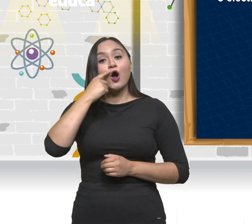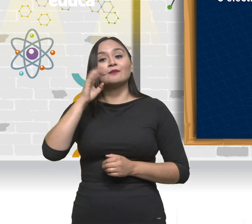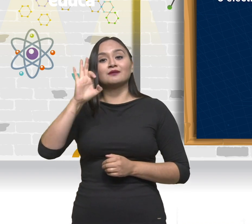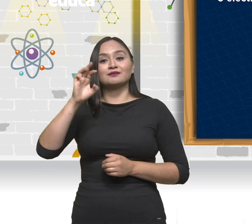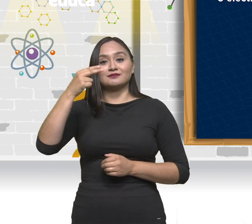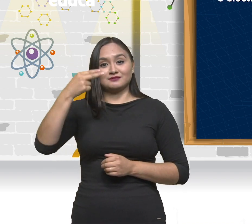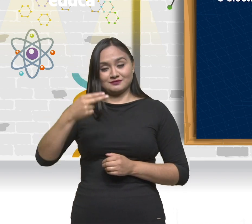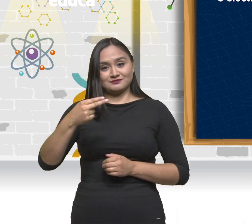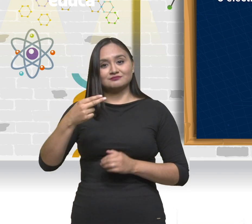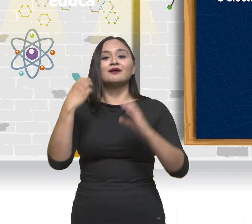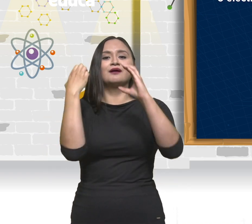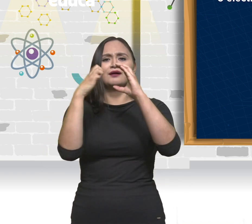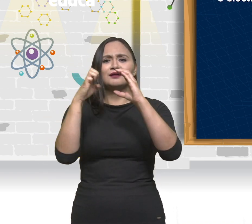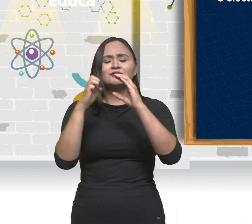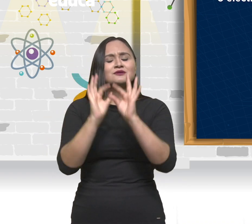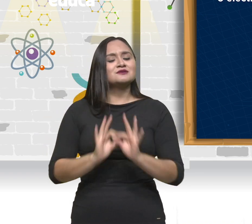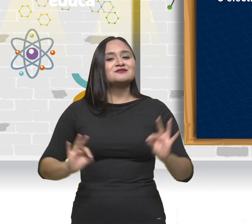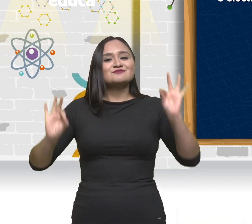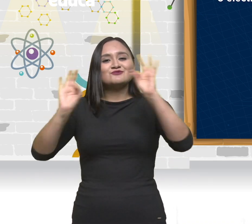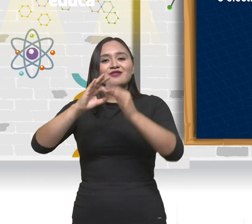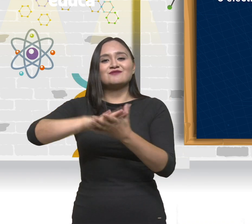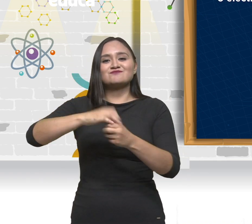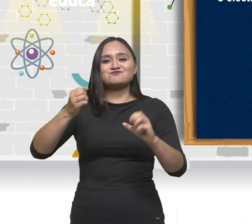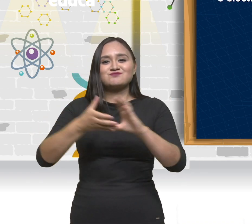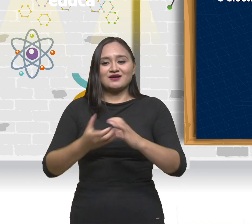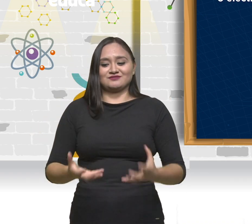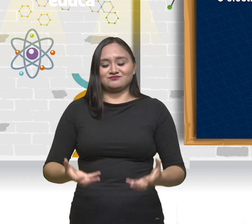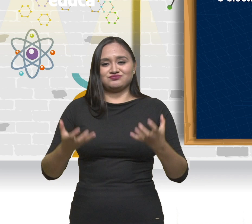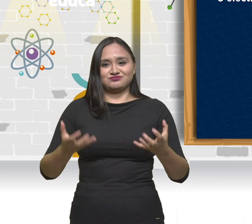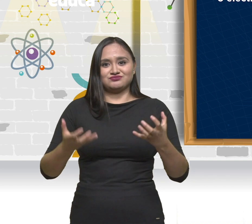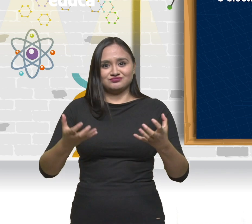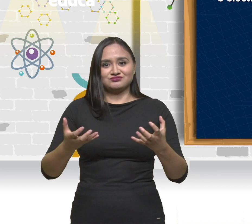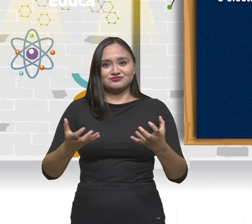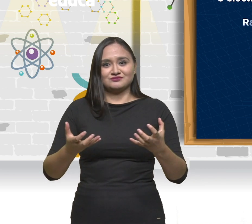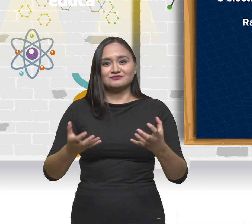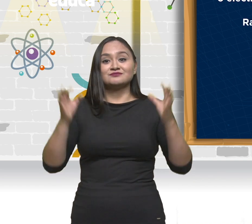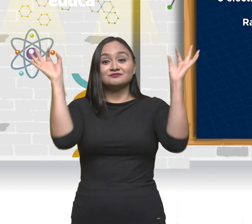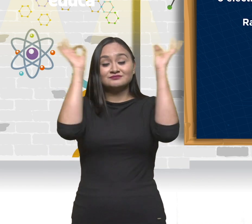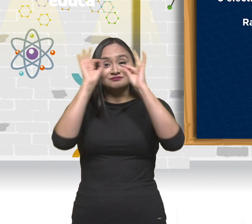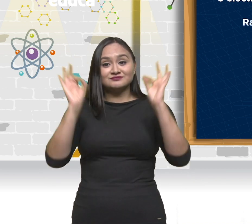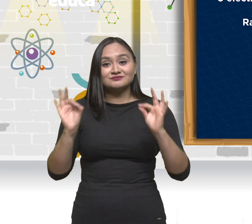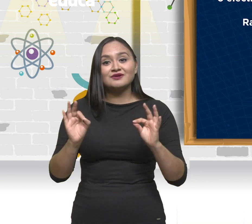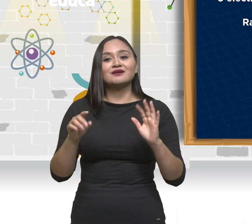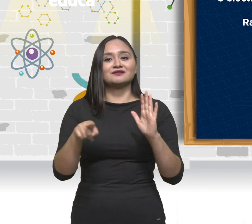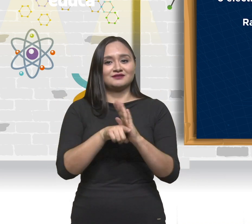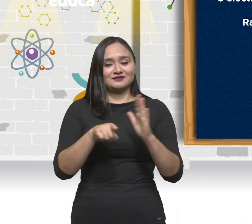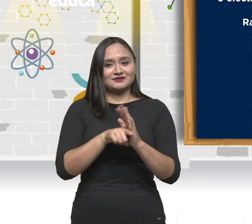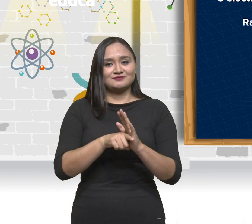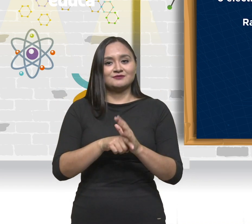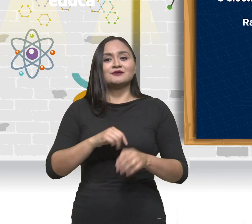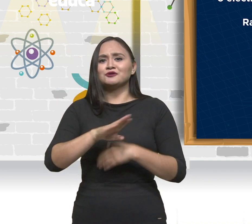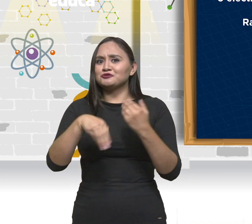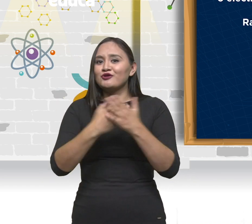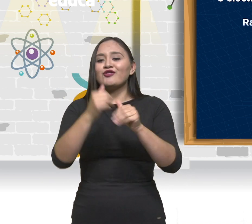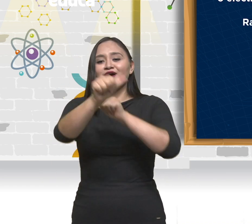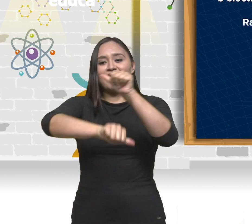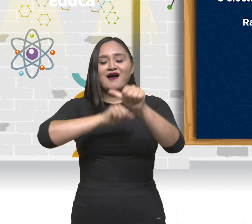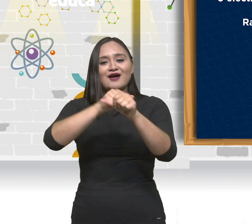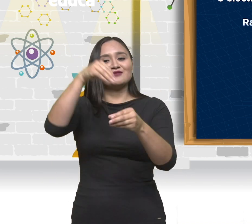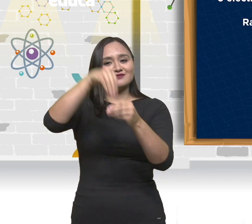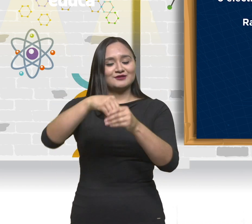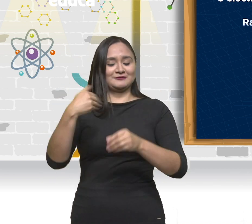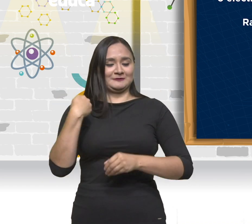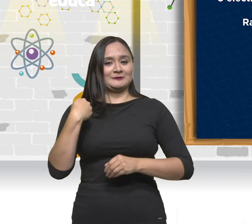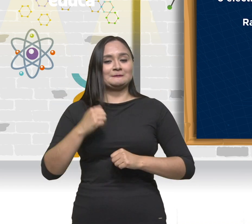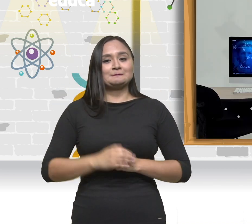que los rayos catódicos o electrones son partículas fundamentales de la materia que tienen carga negativa y masa, además que se encuentran